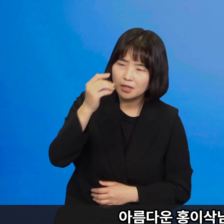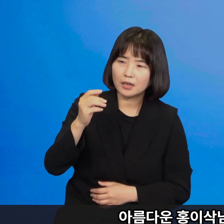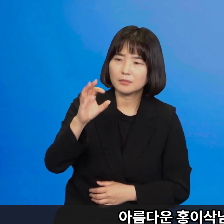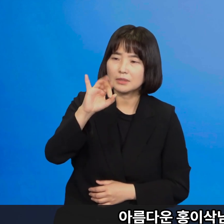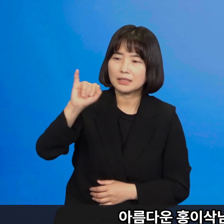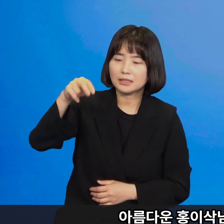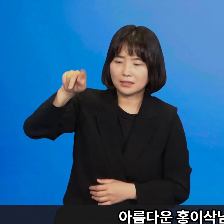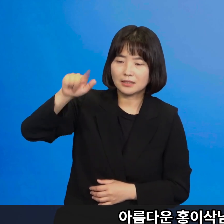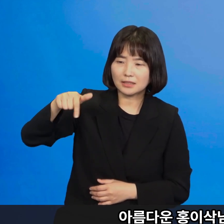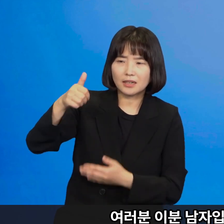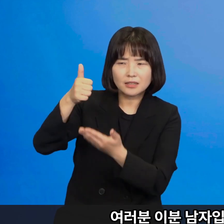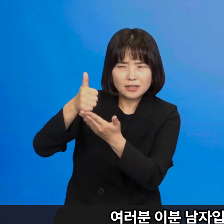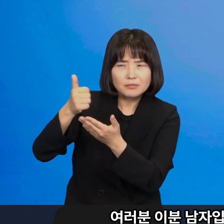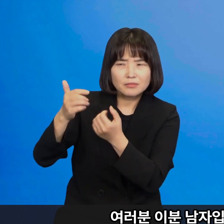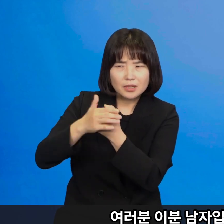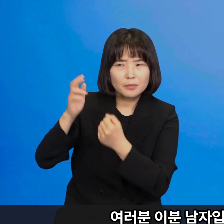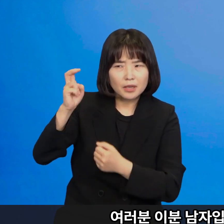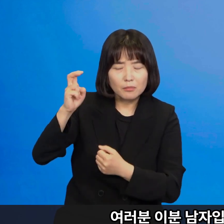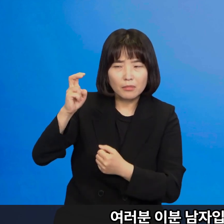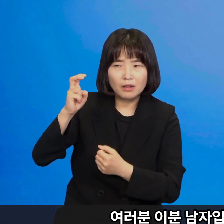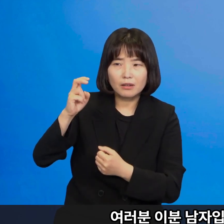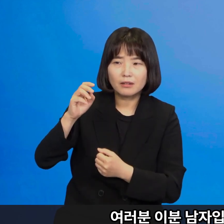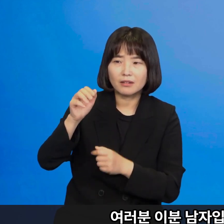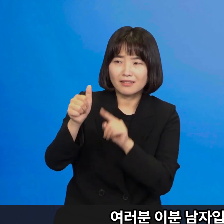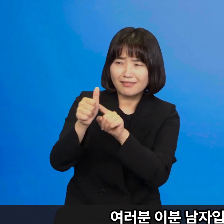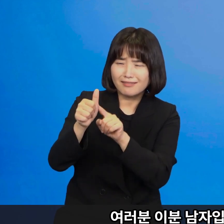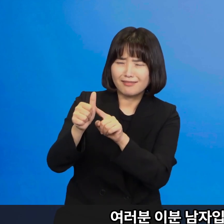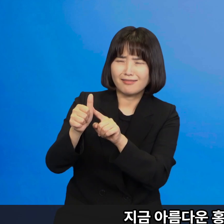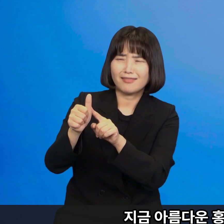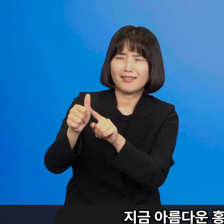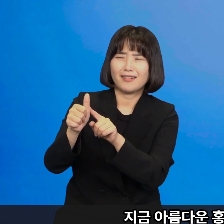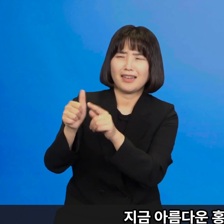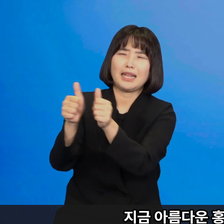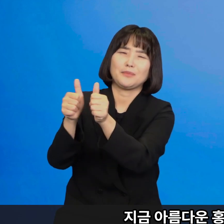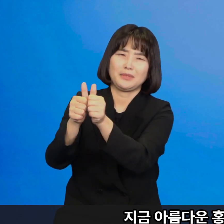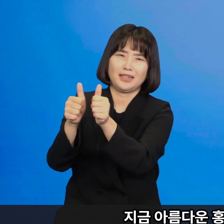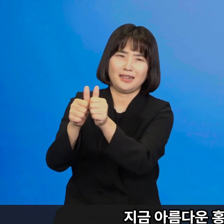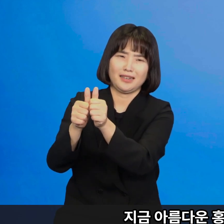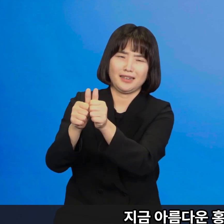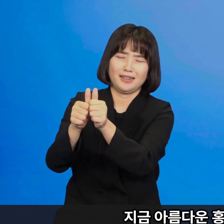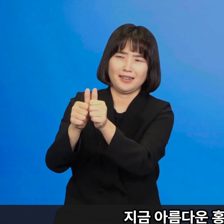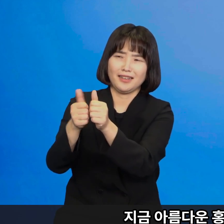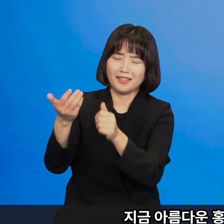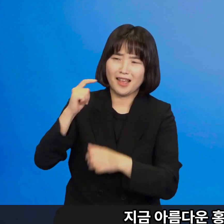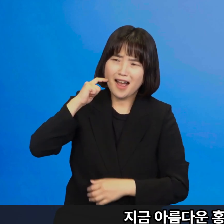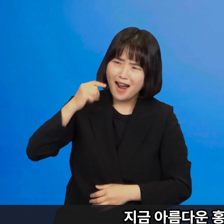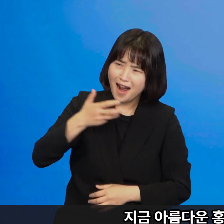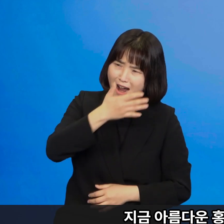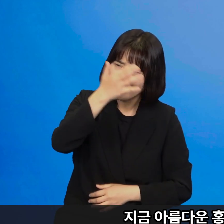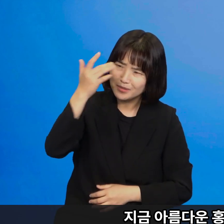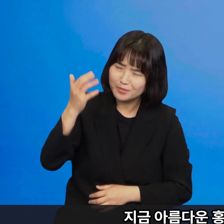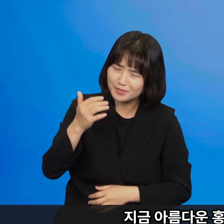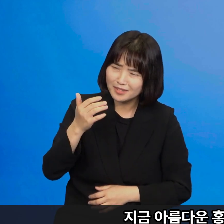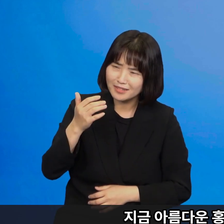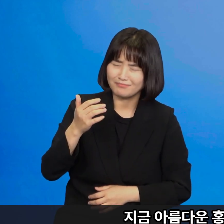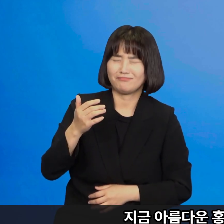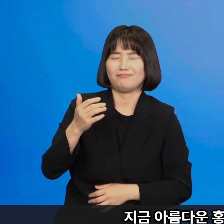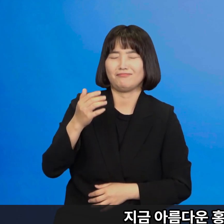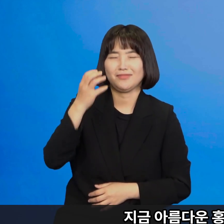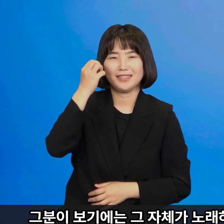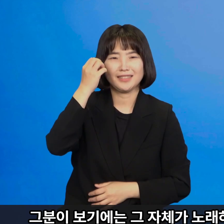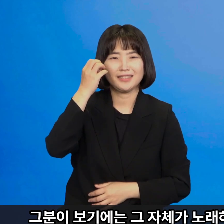님이어서 그런가 봐요. 여러분, 이분 남자입니다. 홍이삭 남자예요 지금. 아름다운 홍이삭 약간